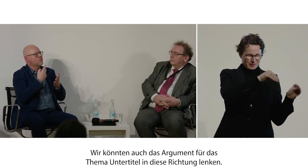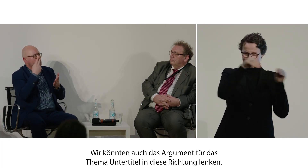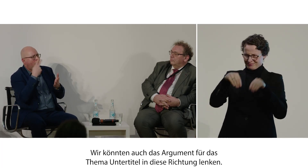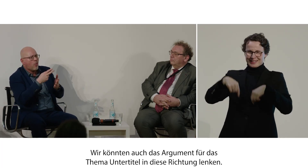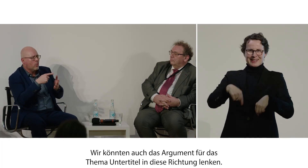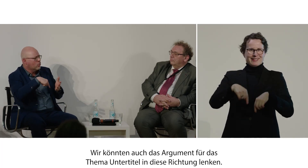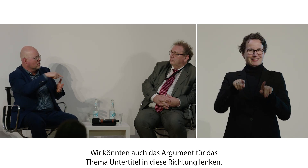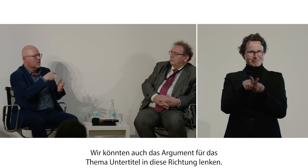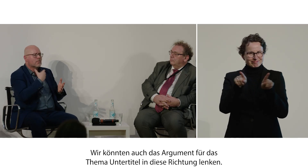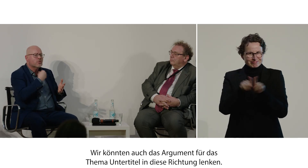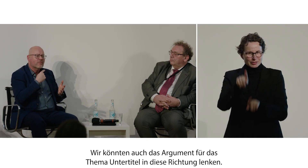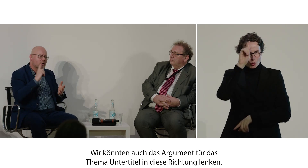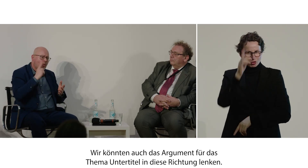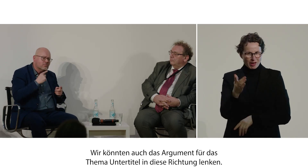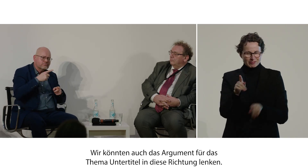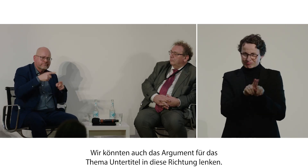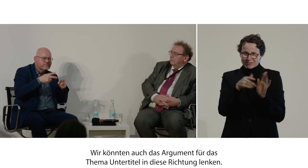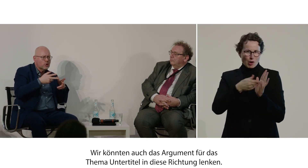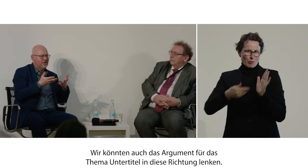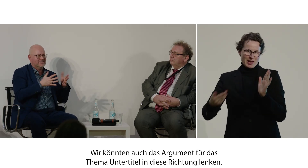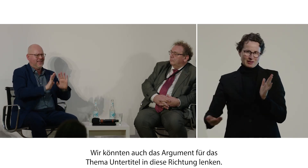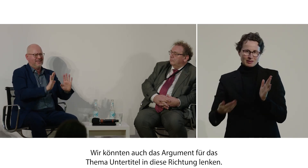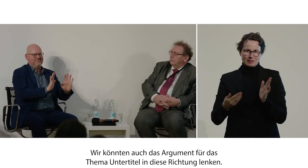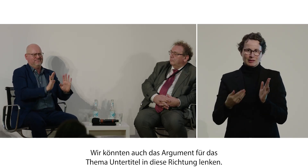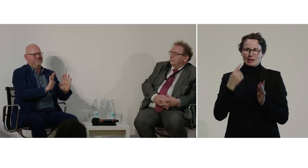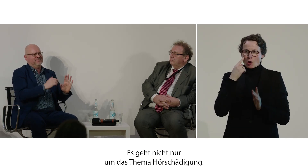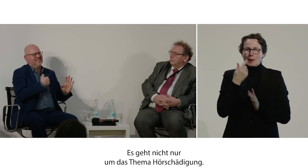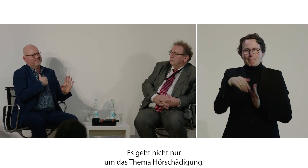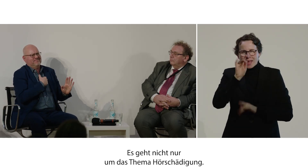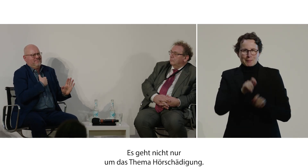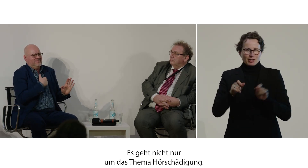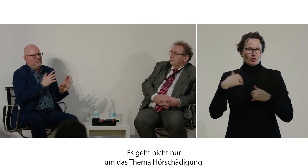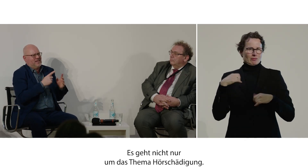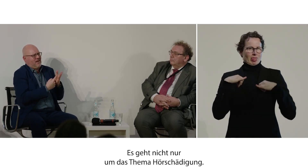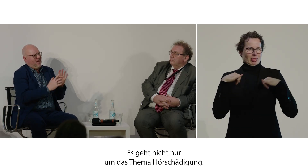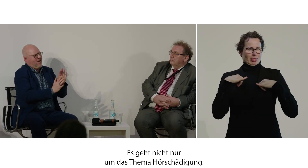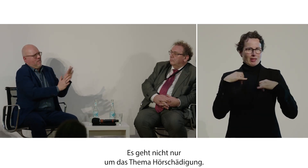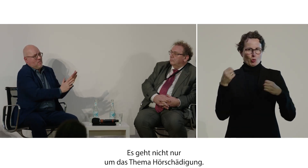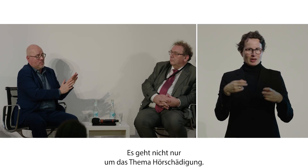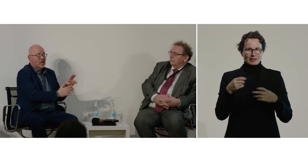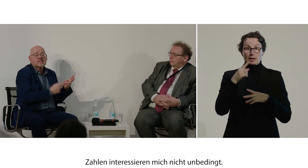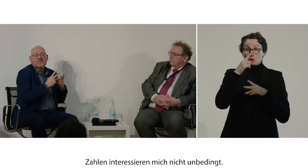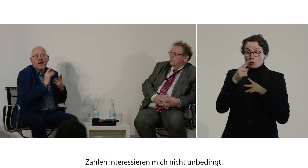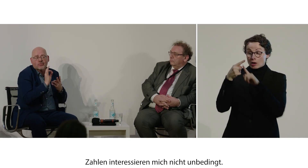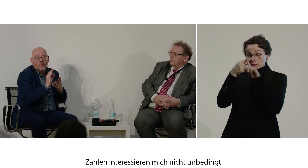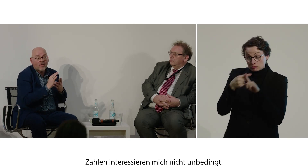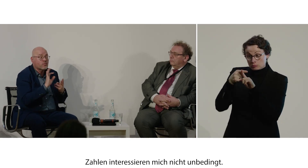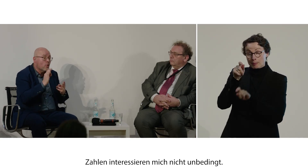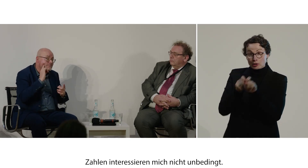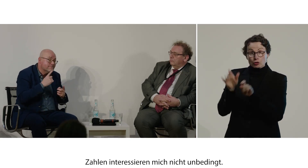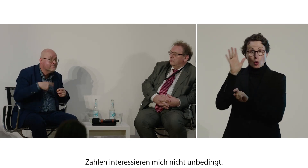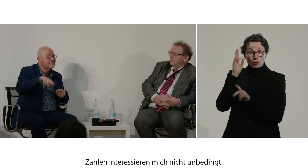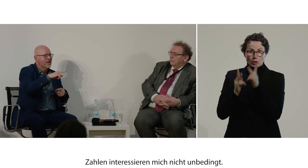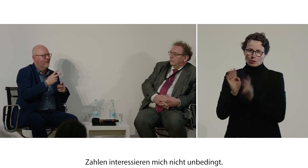wir könnten auch das Argument für das Thema Untertitel in diese Richtung lenken. Es geht nicht nur um das Thema Hörschädigung. Und wie gesagt,